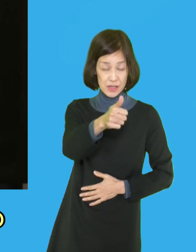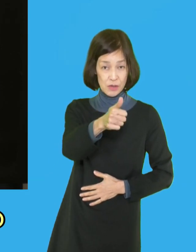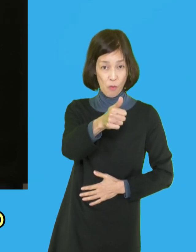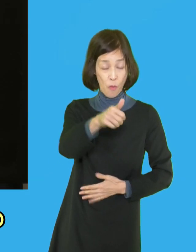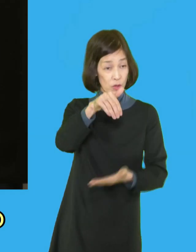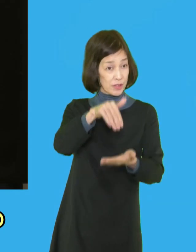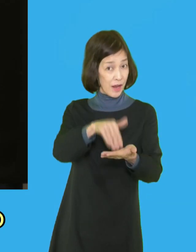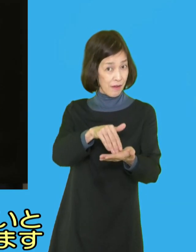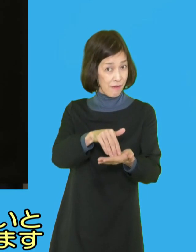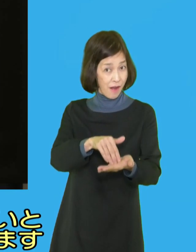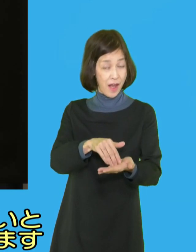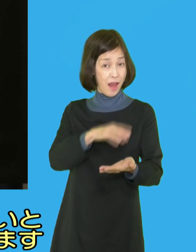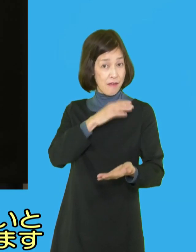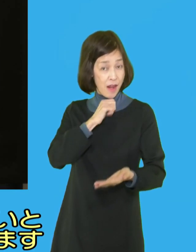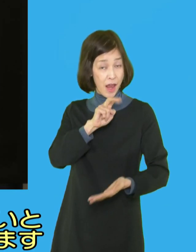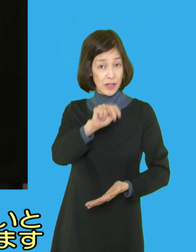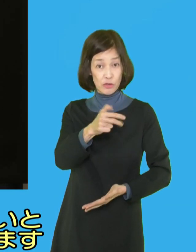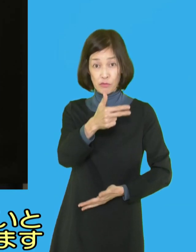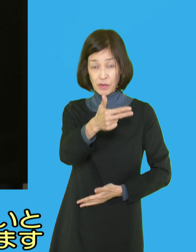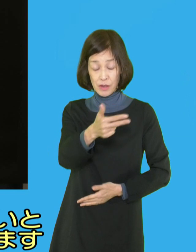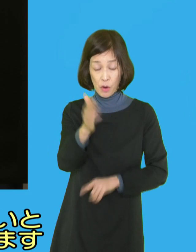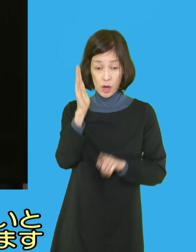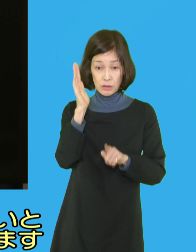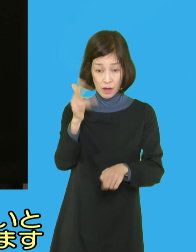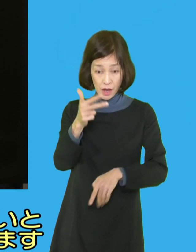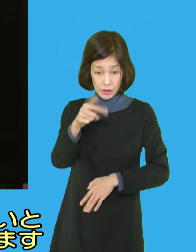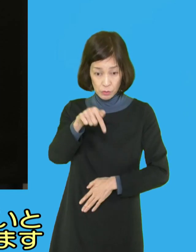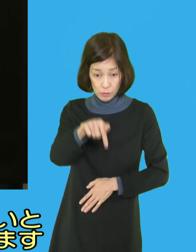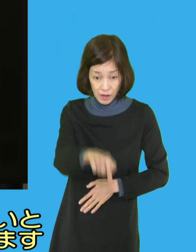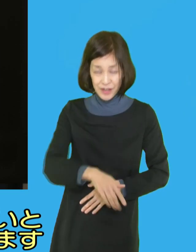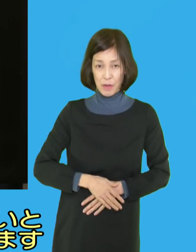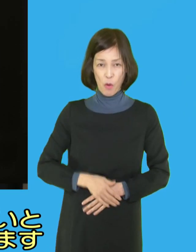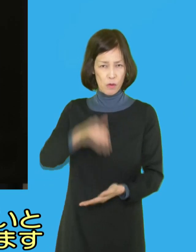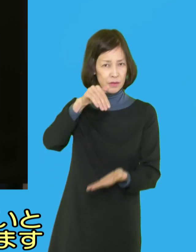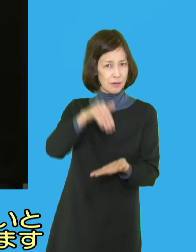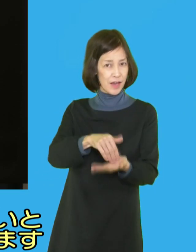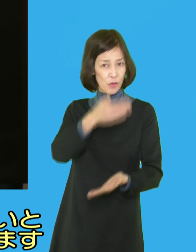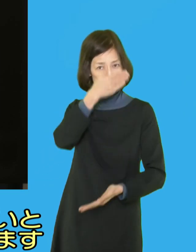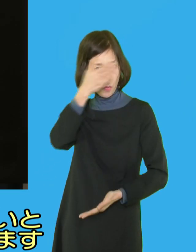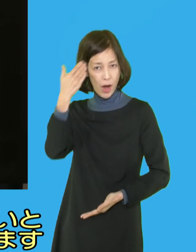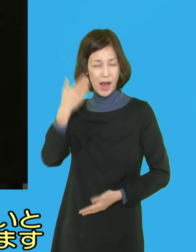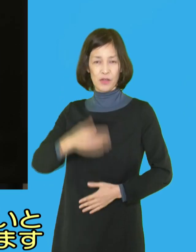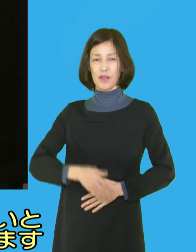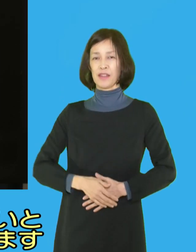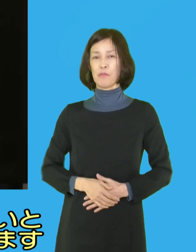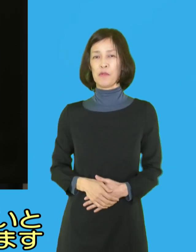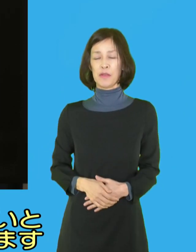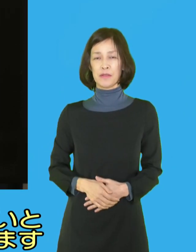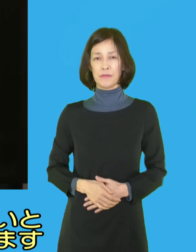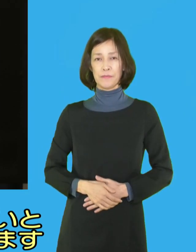低年齢27歳は政令市の中でも一番若いということになっております。